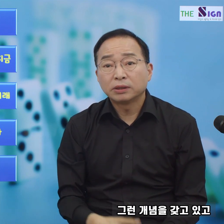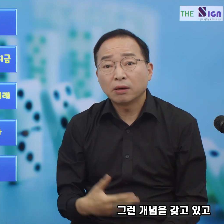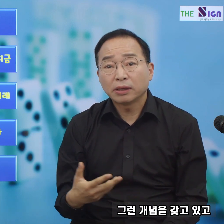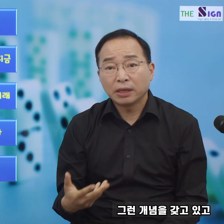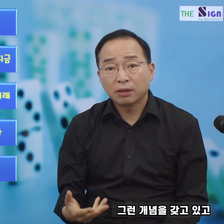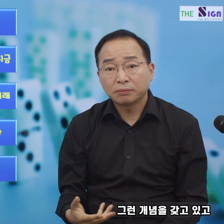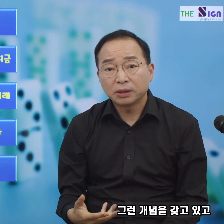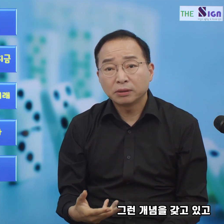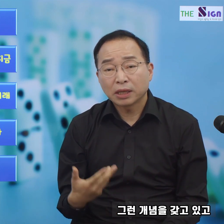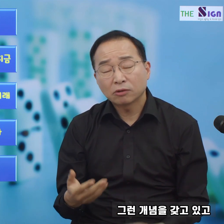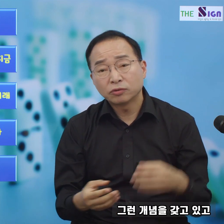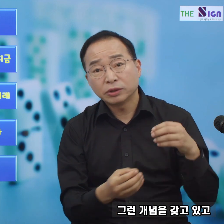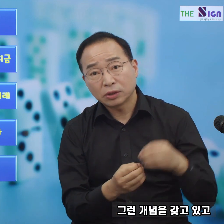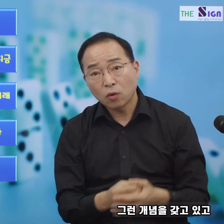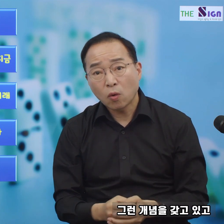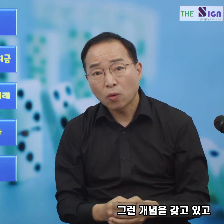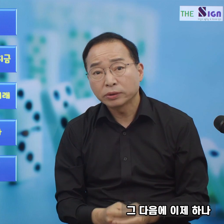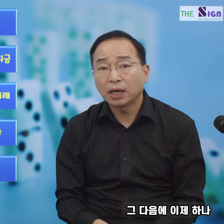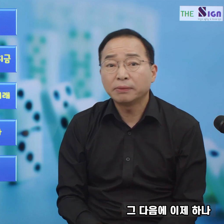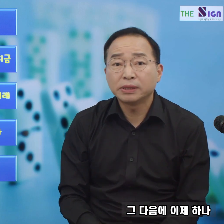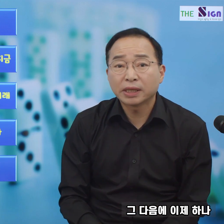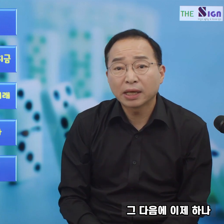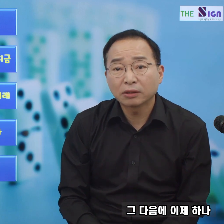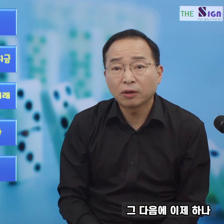그런 개념을 갖고 있고, 그 다음에 이제 하나 더,